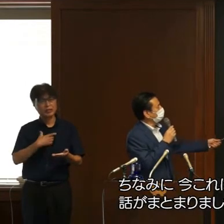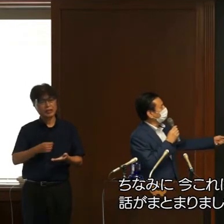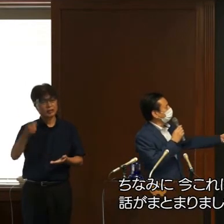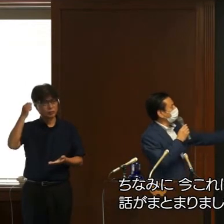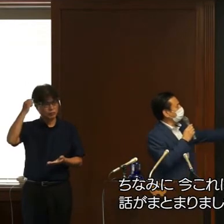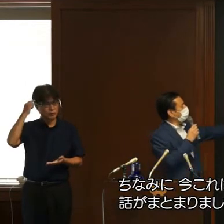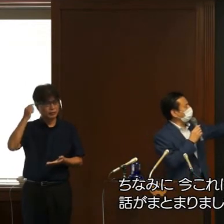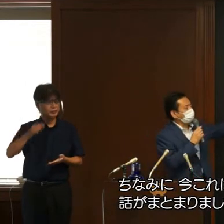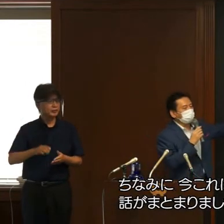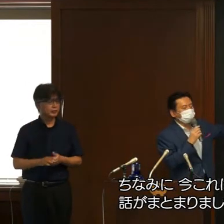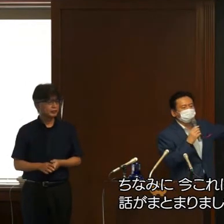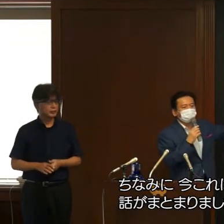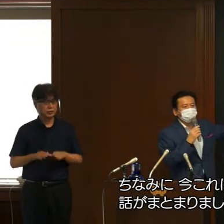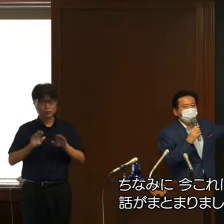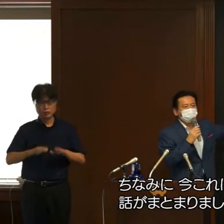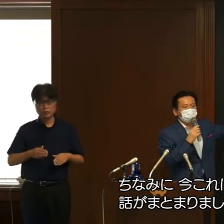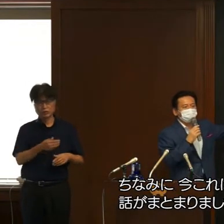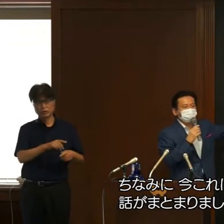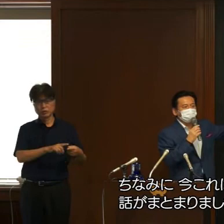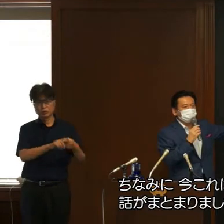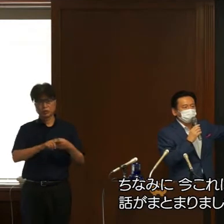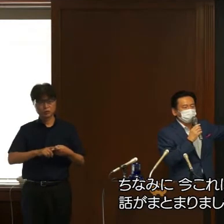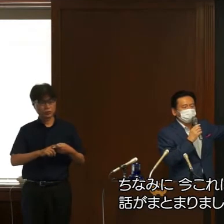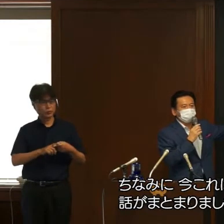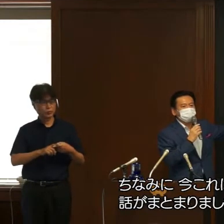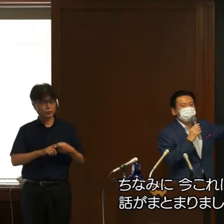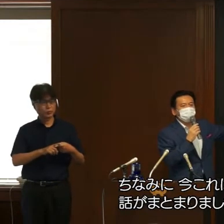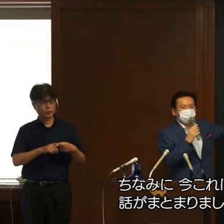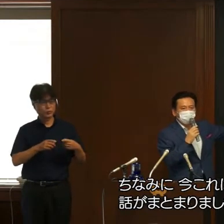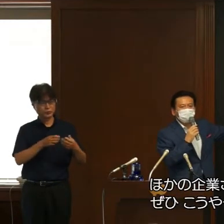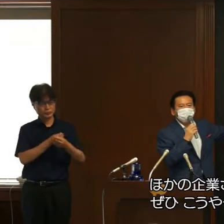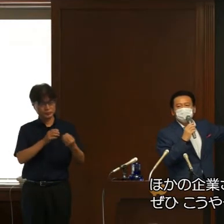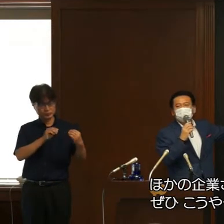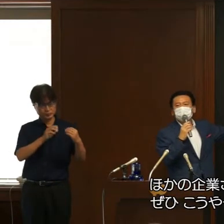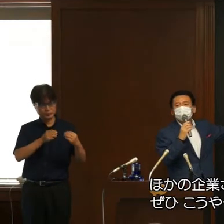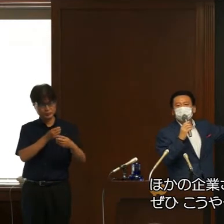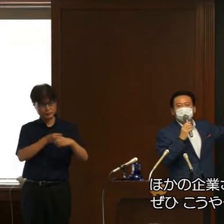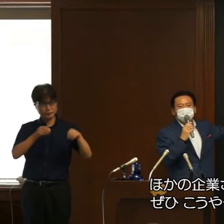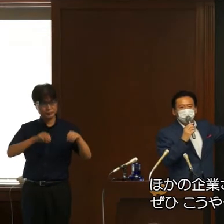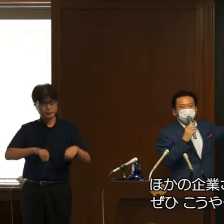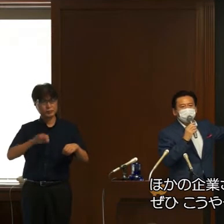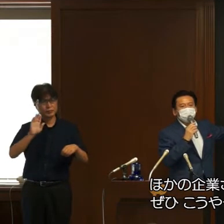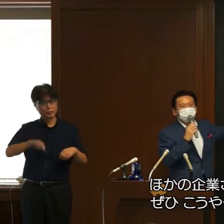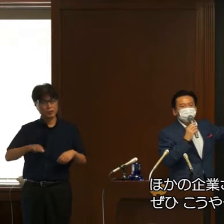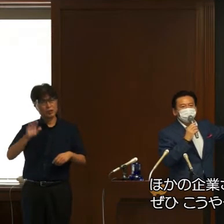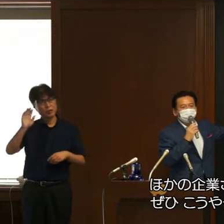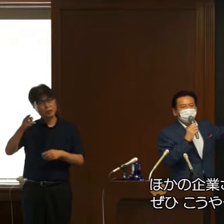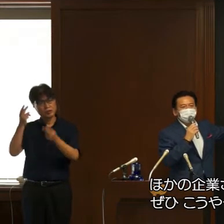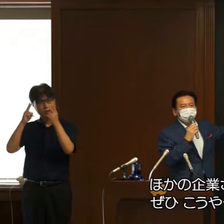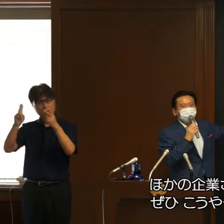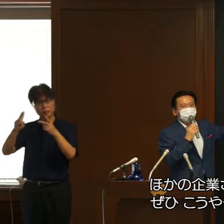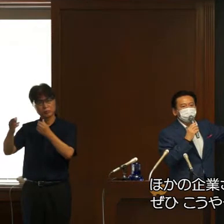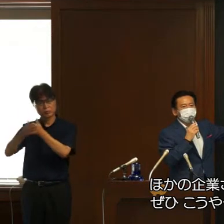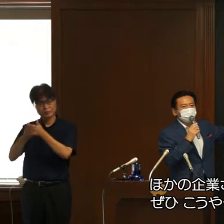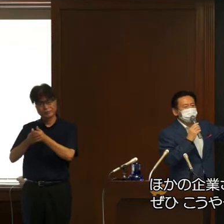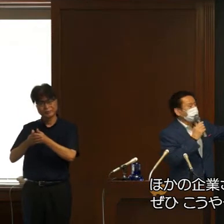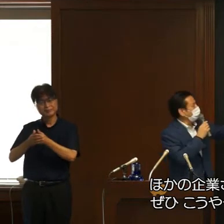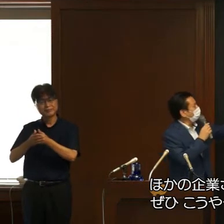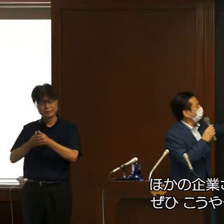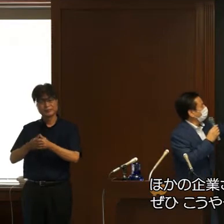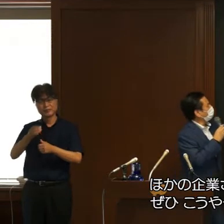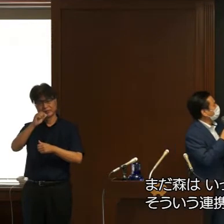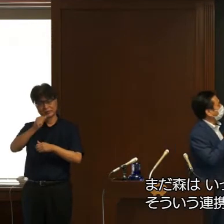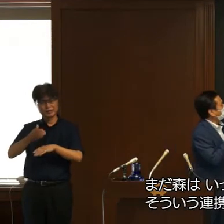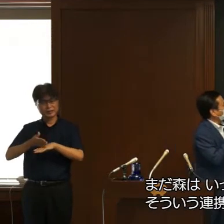ています。ちなみに今これ漁協さんとこうやって話がまとまりましたけれども、他の企業さんも歓迎ですので、ぜひこうやって同